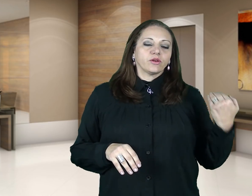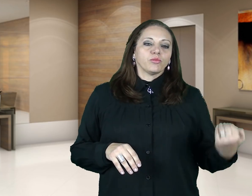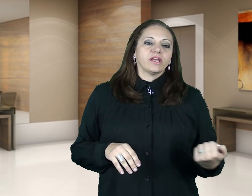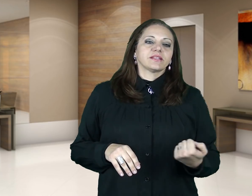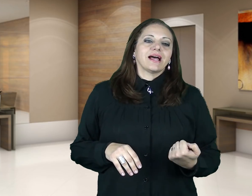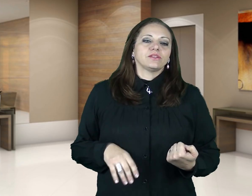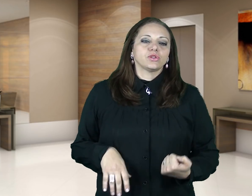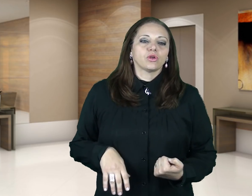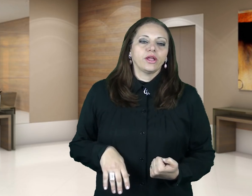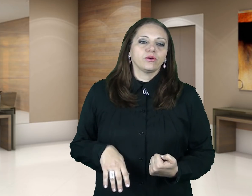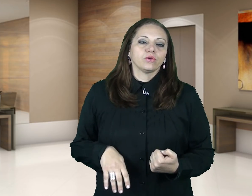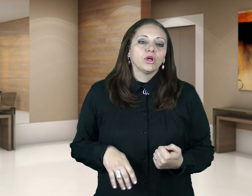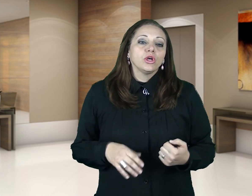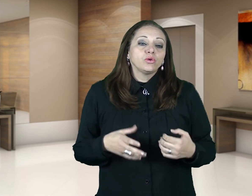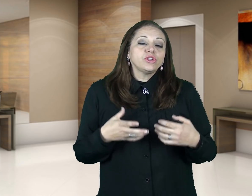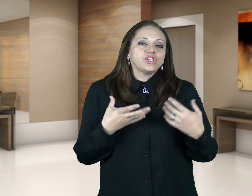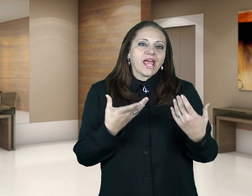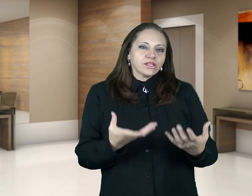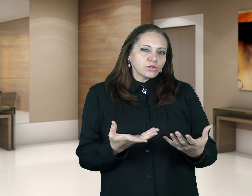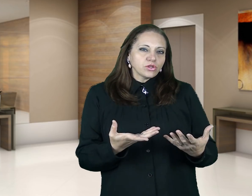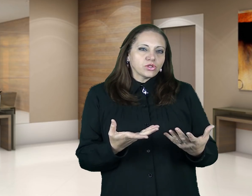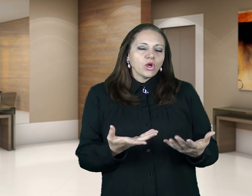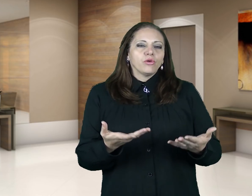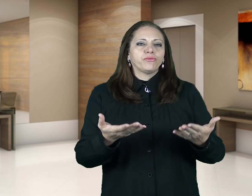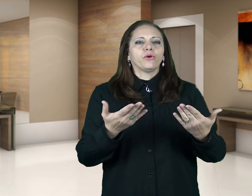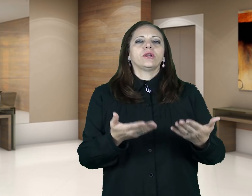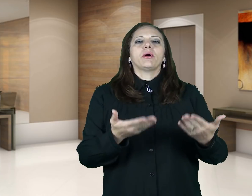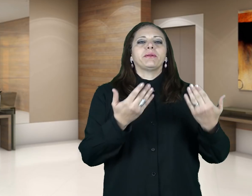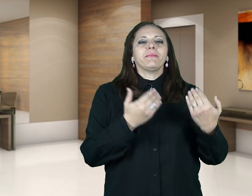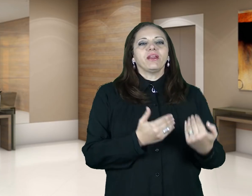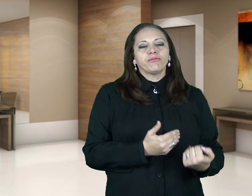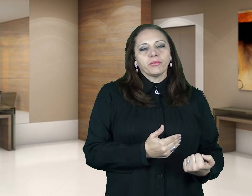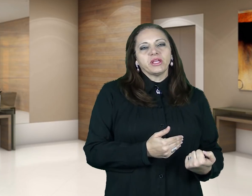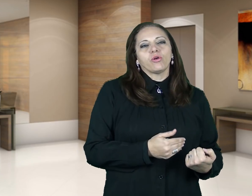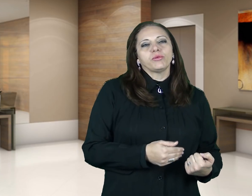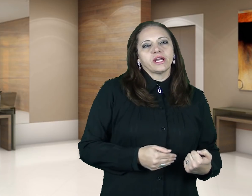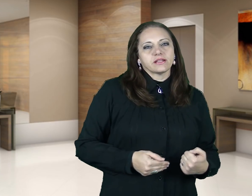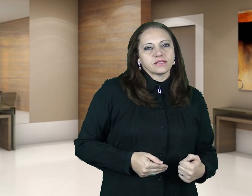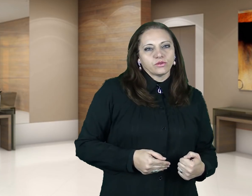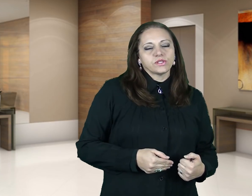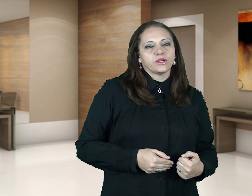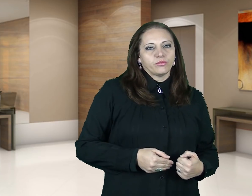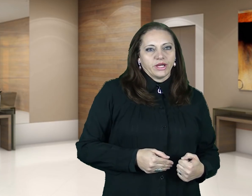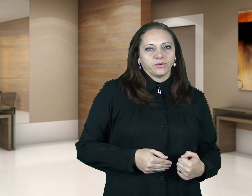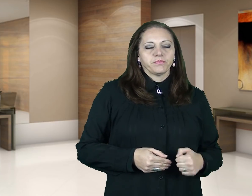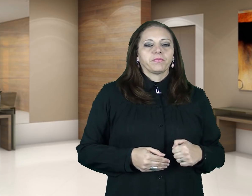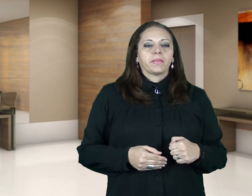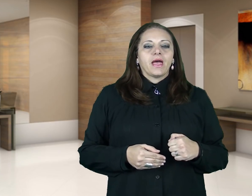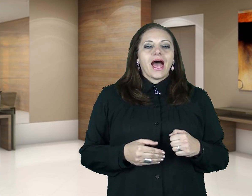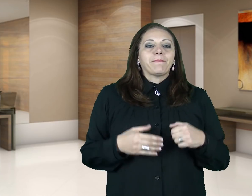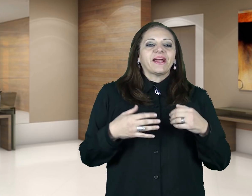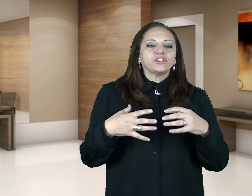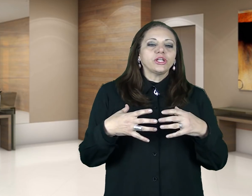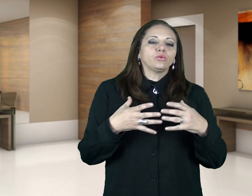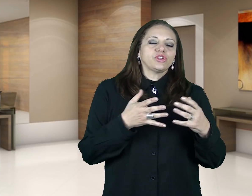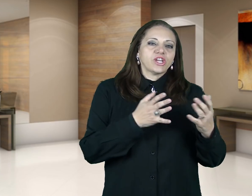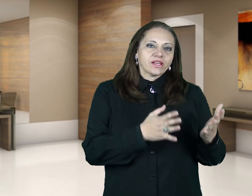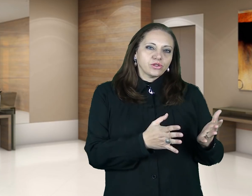como resgate histórico que os gestos foram a primeira forma de comunicação do ser humano. A partir dos